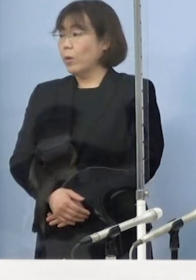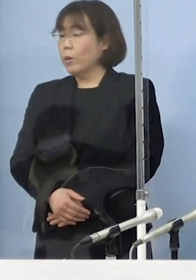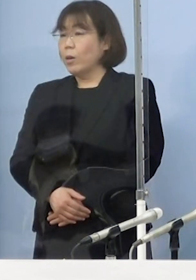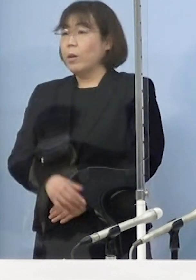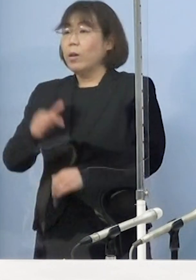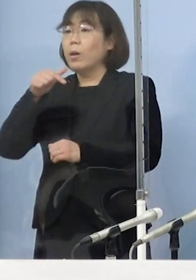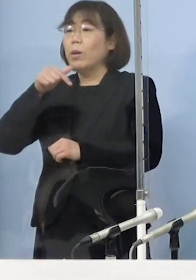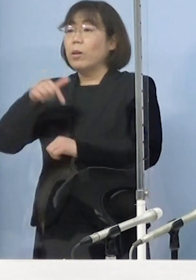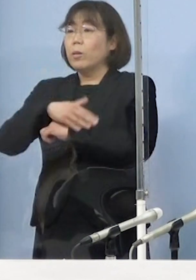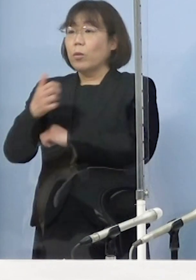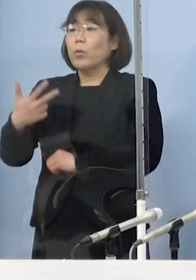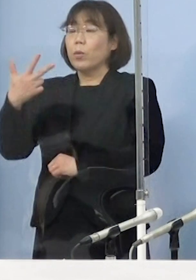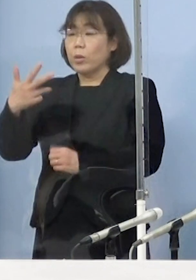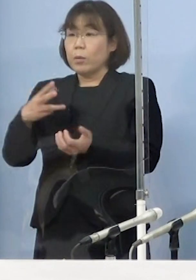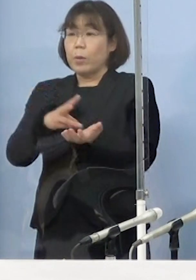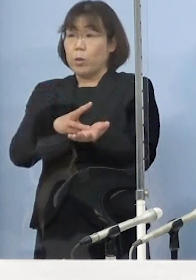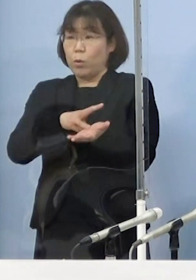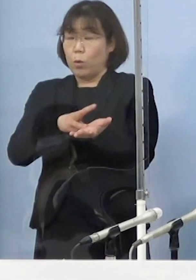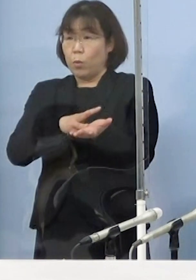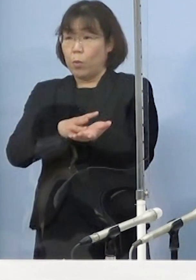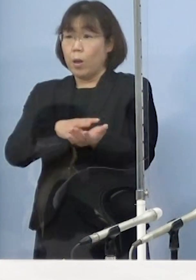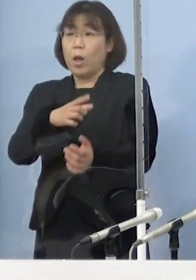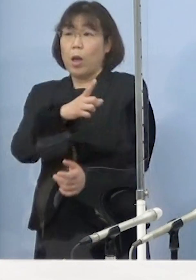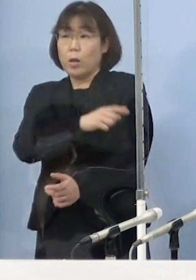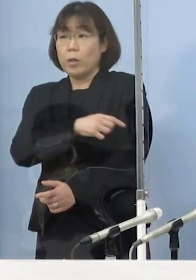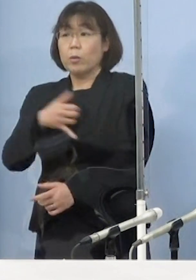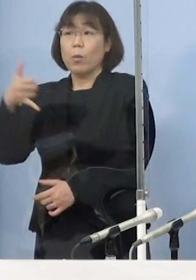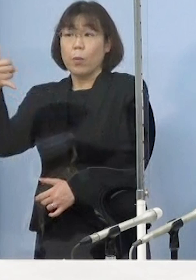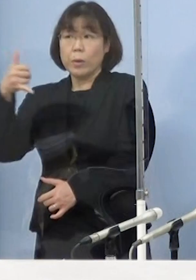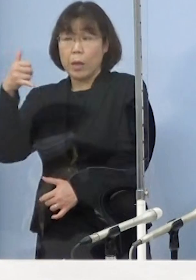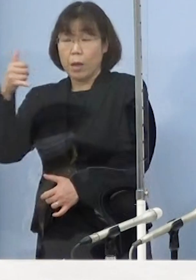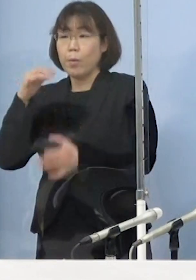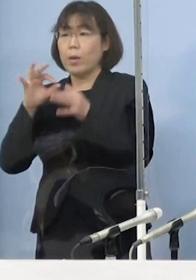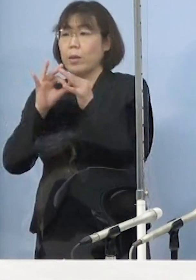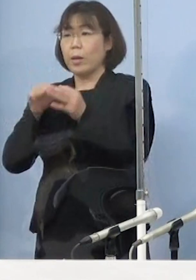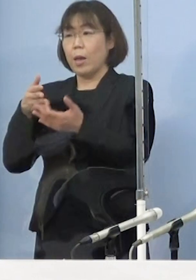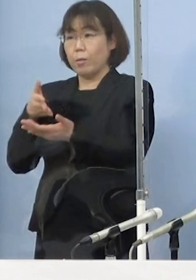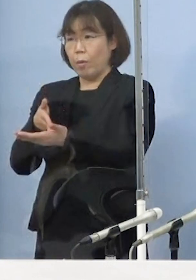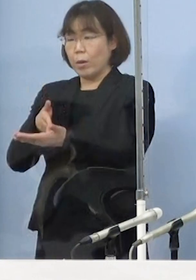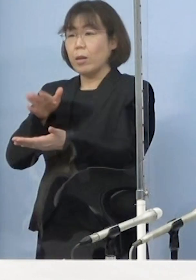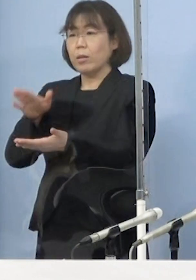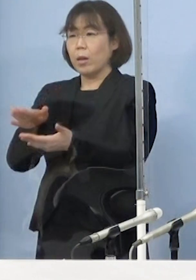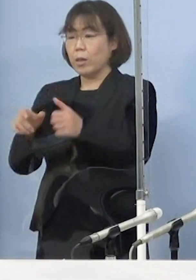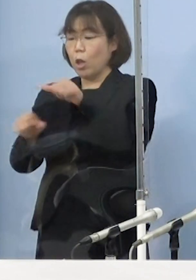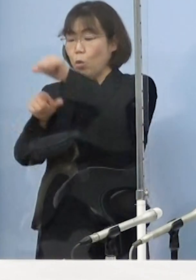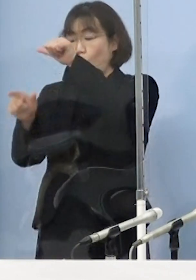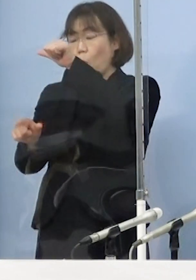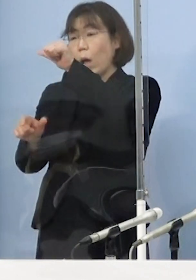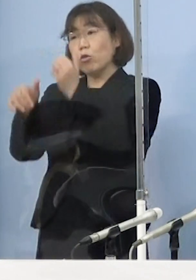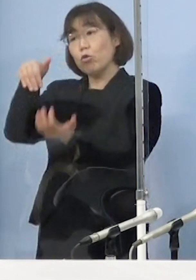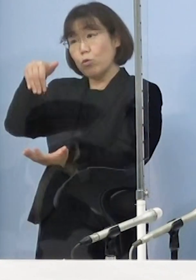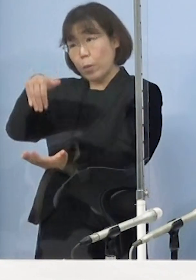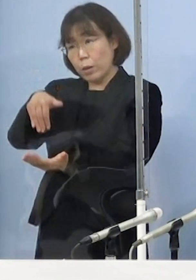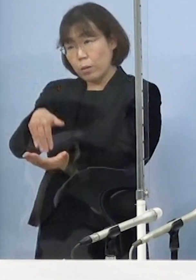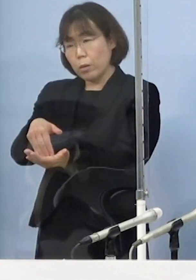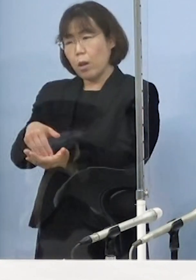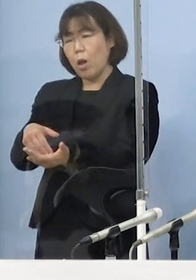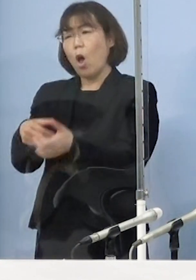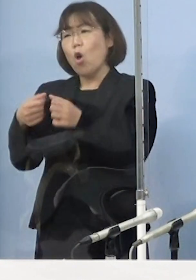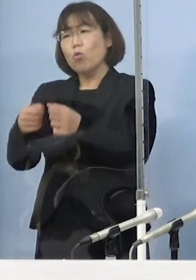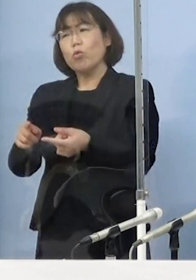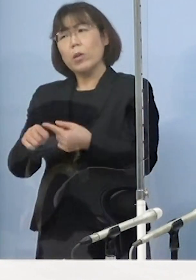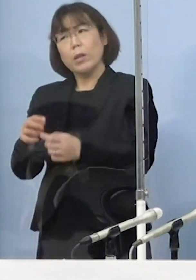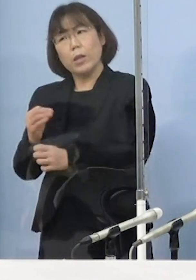徳島市の、ワクチンの接種に対する電話のお話がありました、 はい、 この5月末ということでしたけど具体的な日付とかは